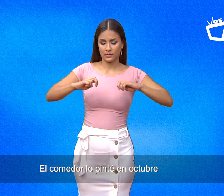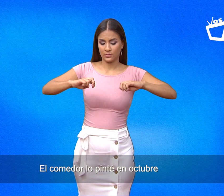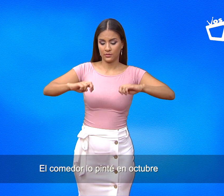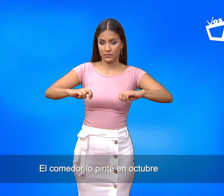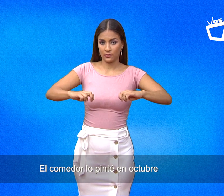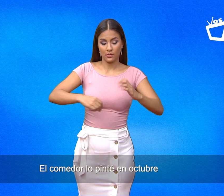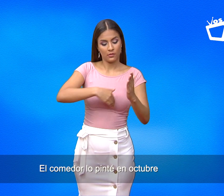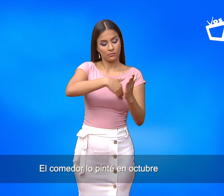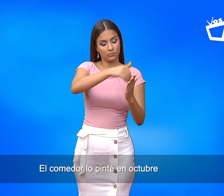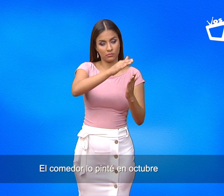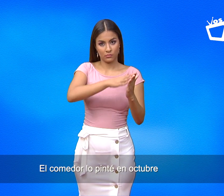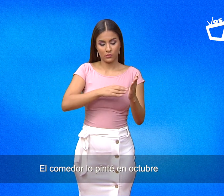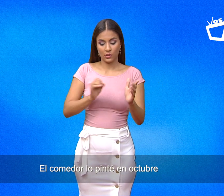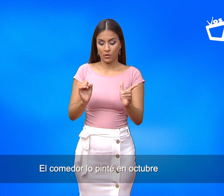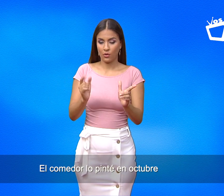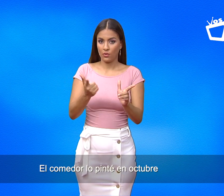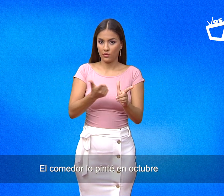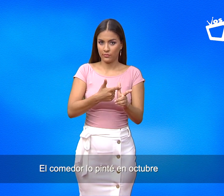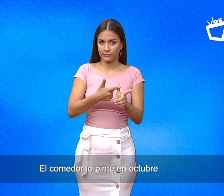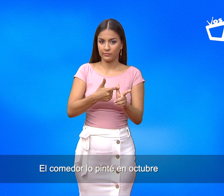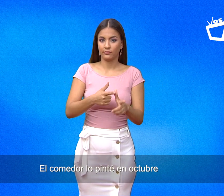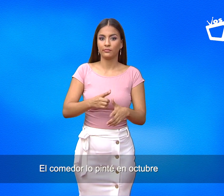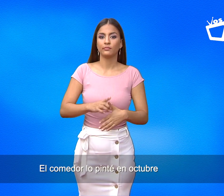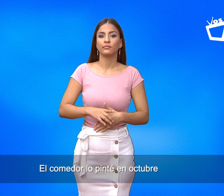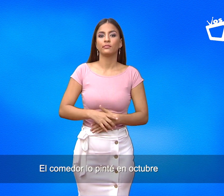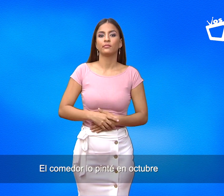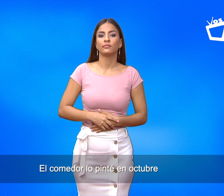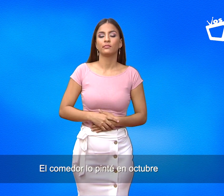el comedor lo pinte en octubre